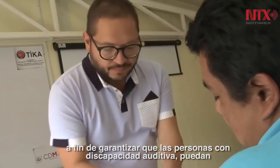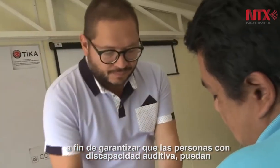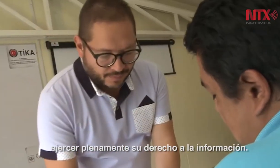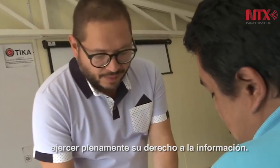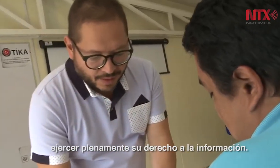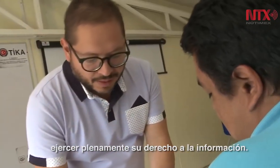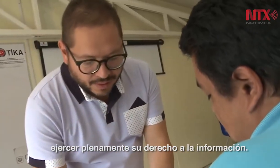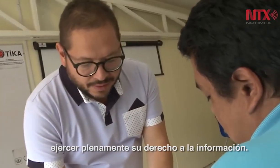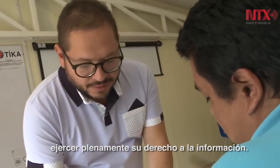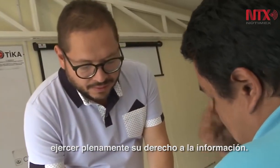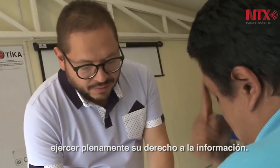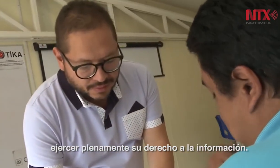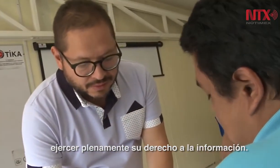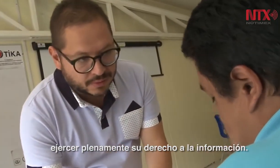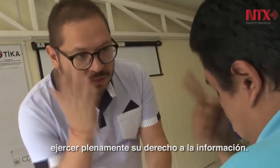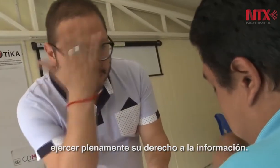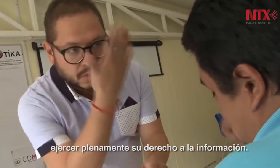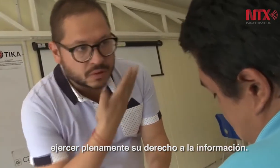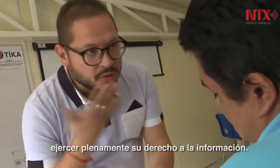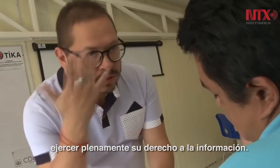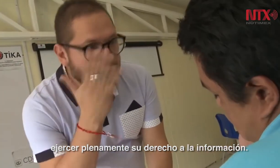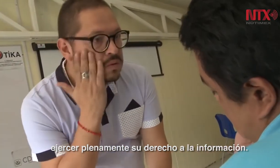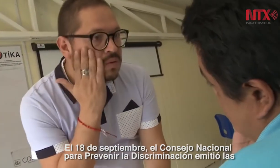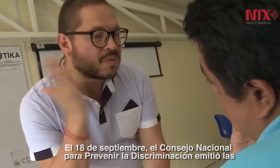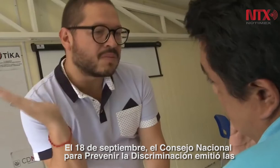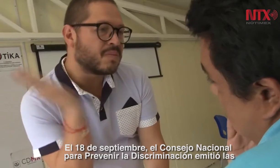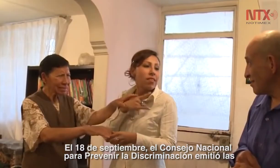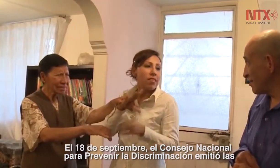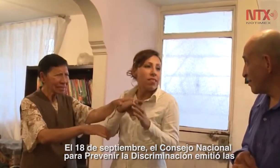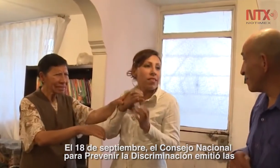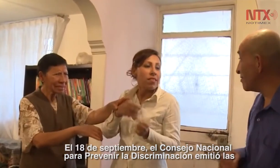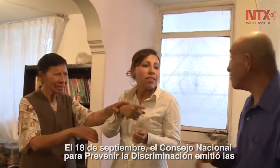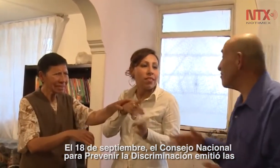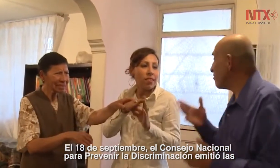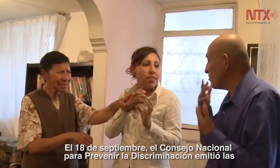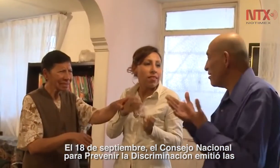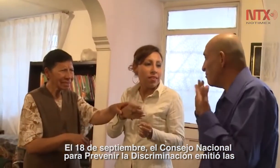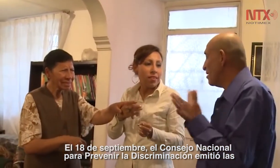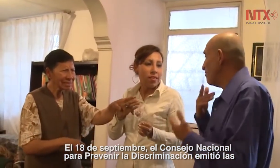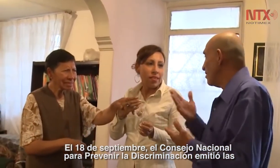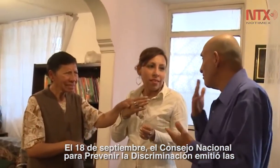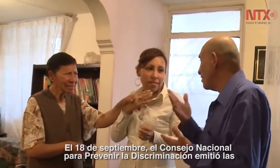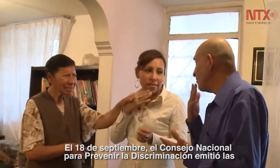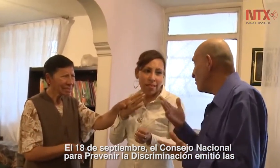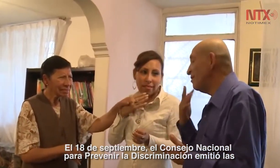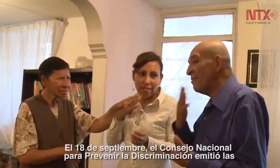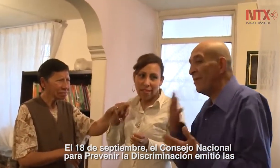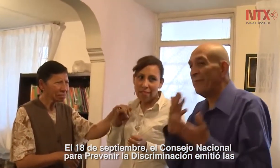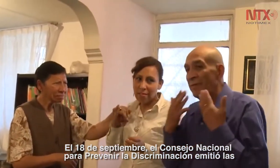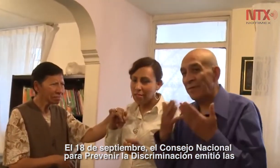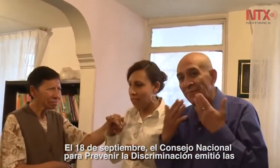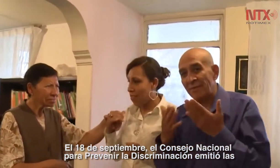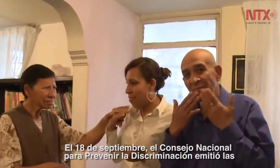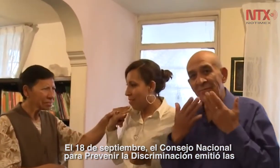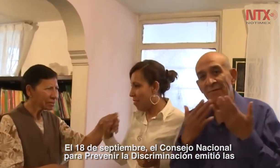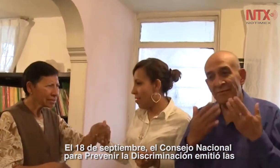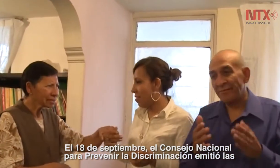ejercer plenamente su derecho a la información. El 18 de septiembre, el Consejo Nacional para Prevenir la Discriminación emitió las recomendaciones